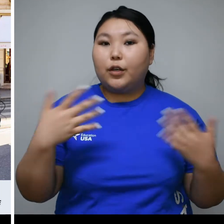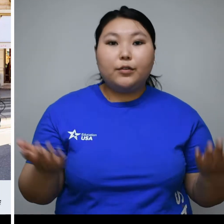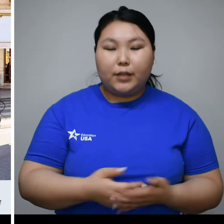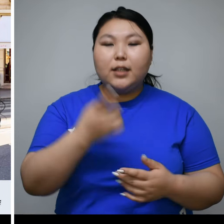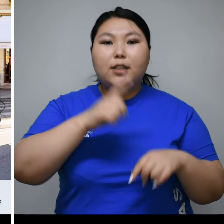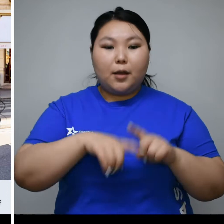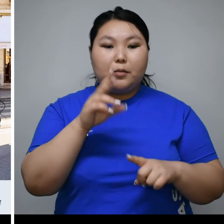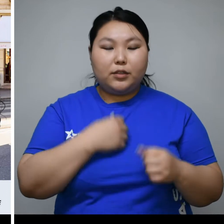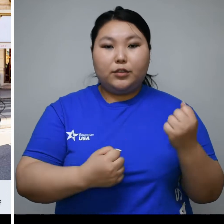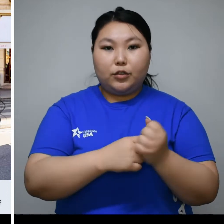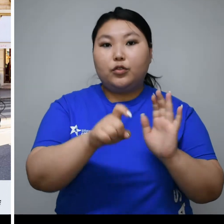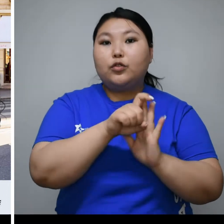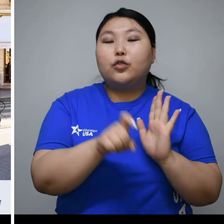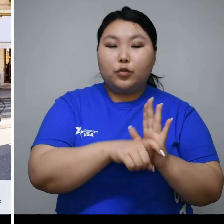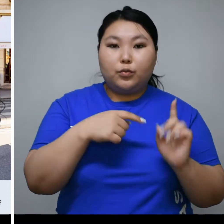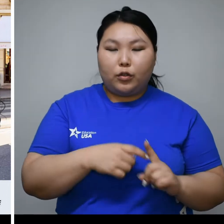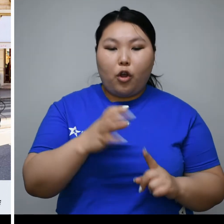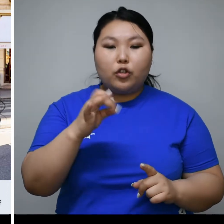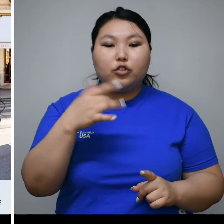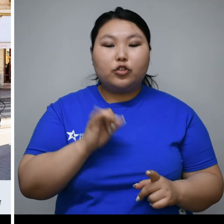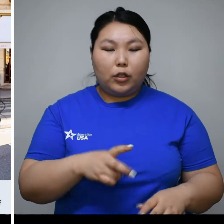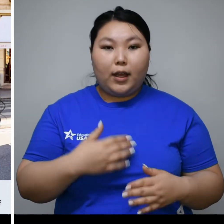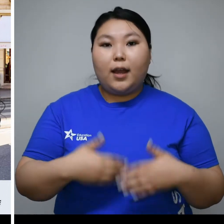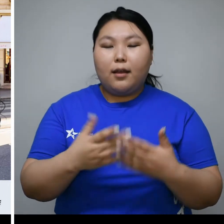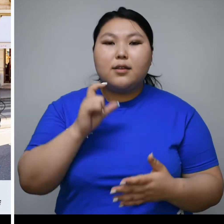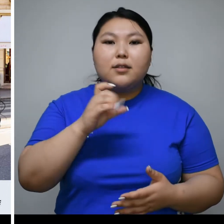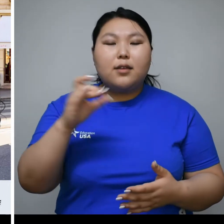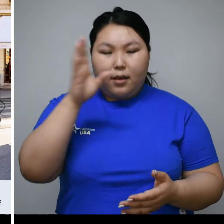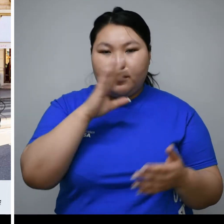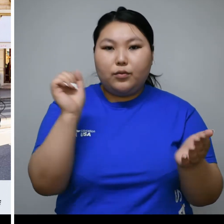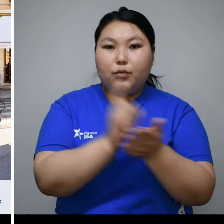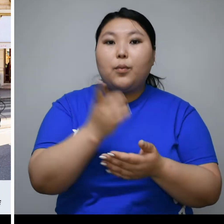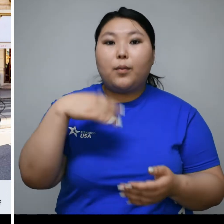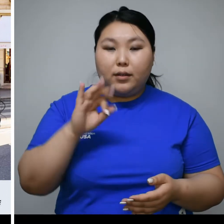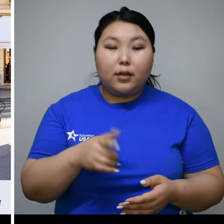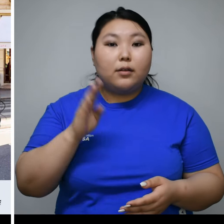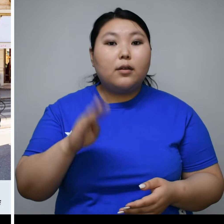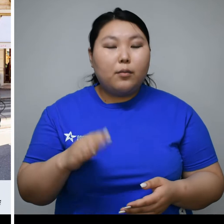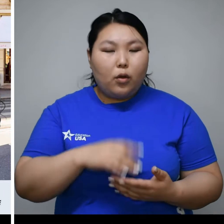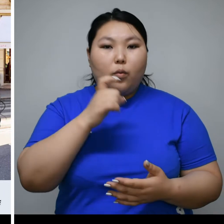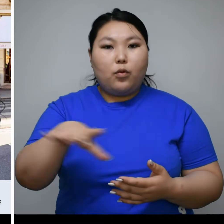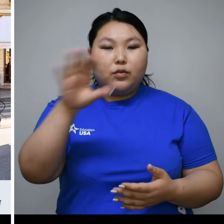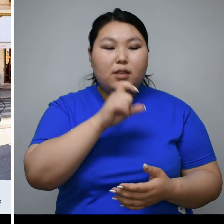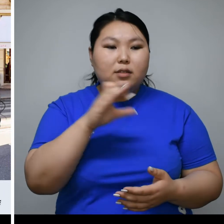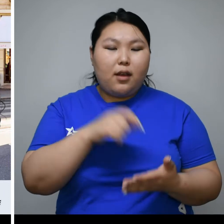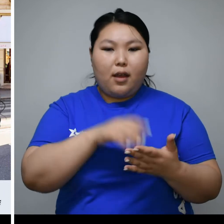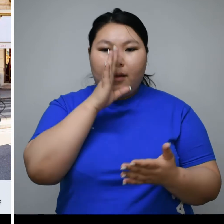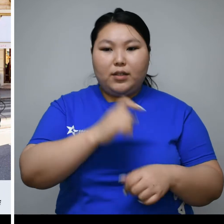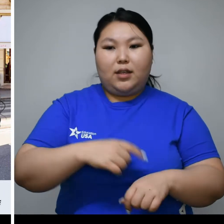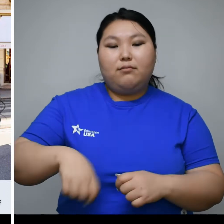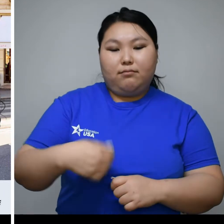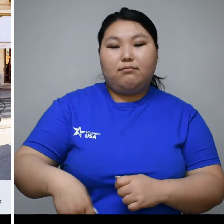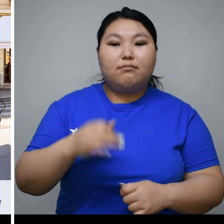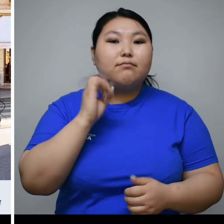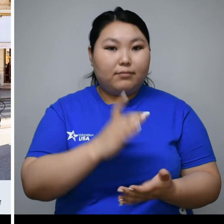нь болохоор ямар ч тэтгэлэгт хөтөлбөрт одоо өргөдөл гаргахад эсээ маш чухал байдаг. Тийм ч утгаараа хүмүүс эсээн дээрээ маш их